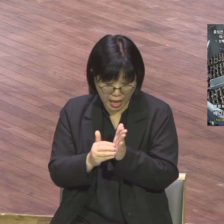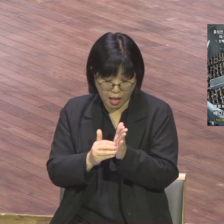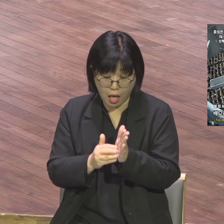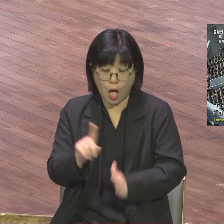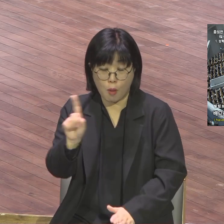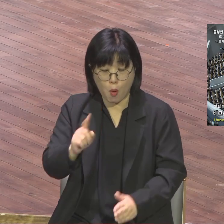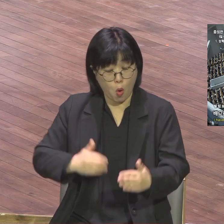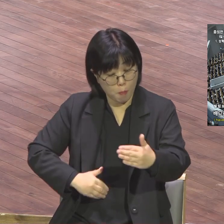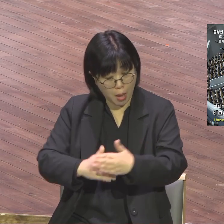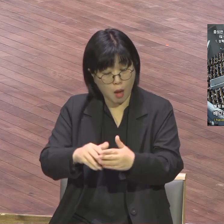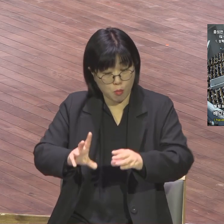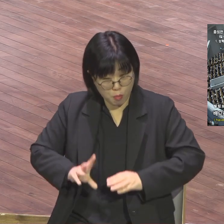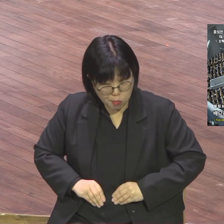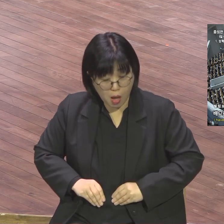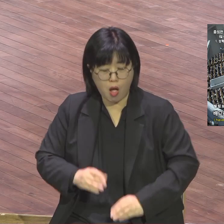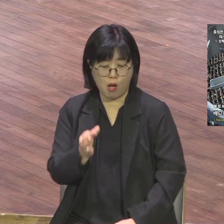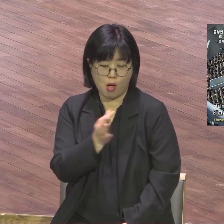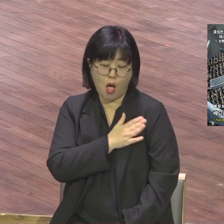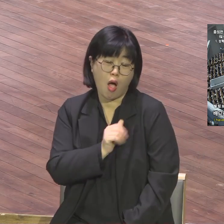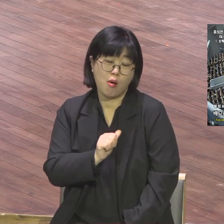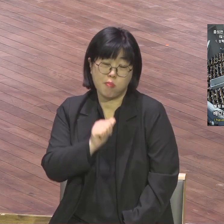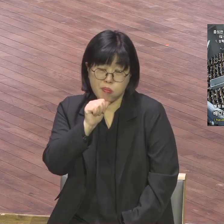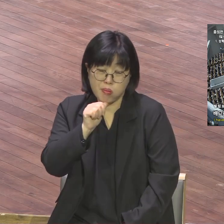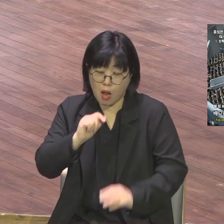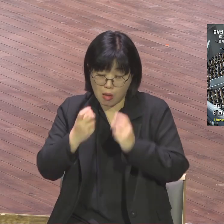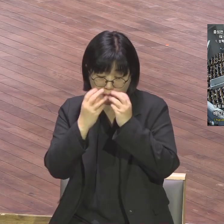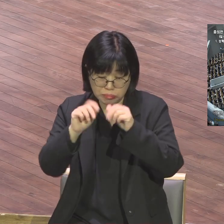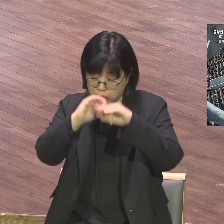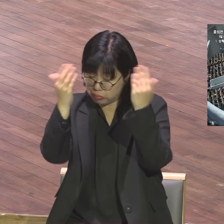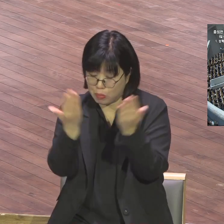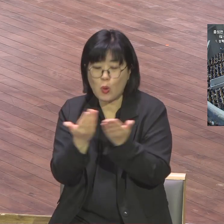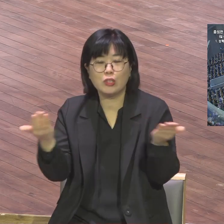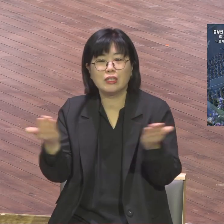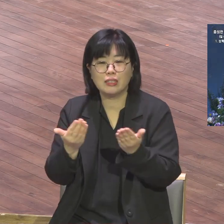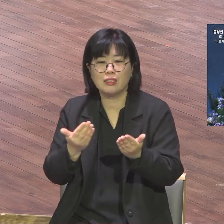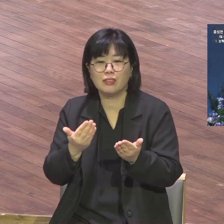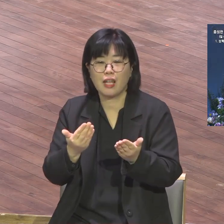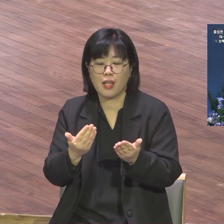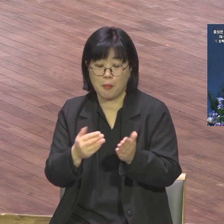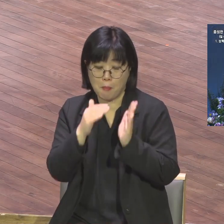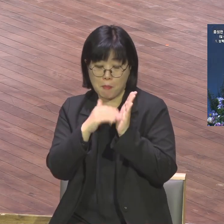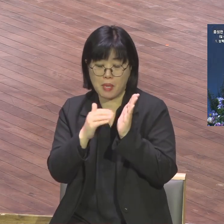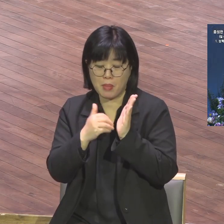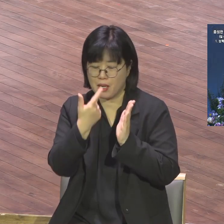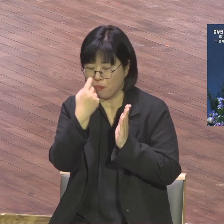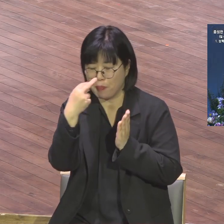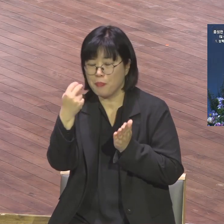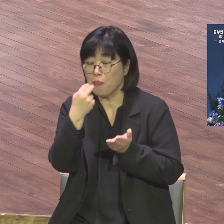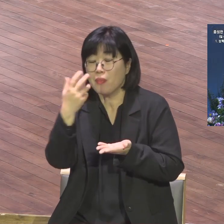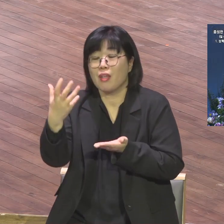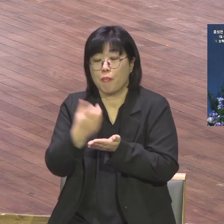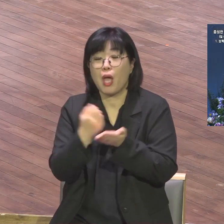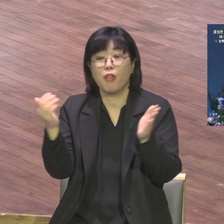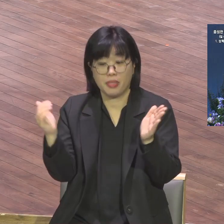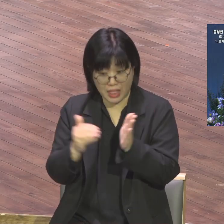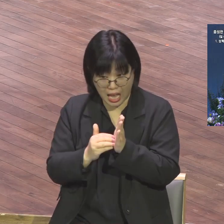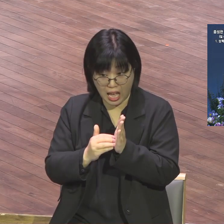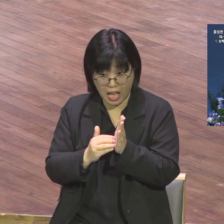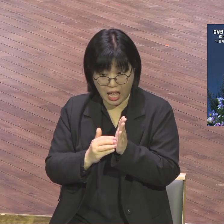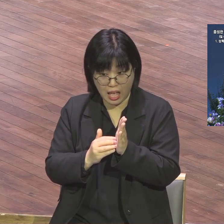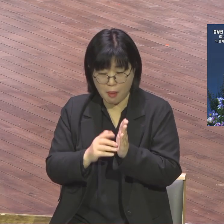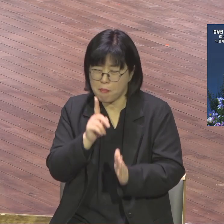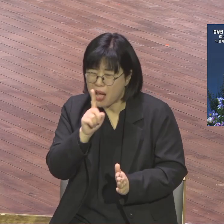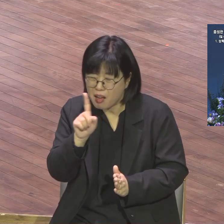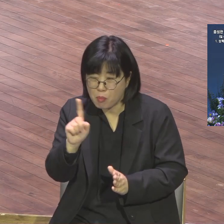일체에 처할 줄 아는 비결을 배웠노라 어? 경제가 좋든지 안